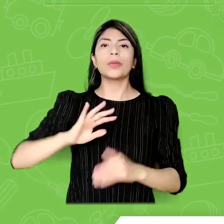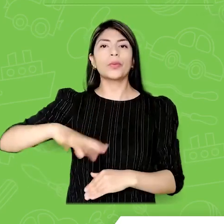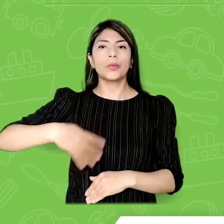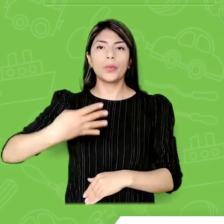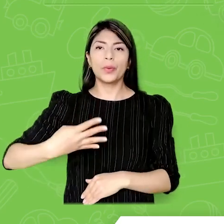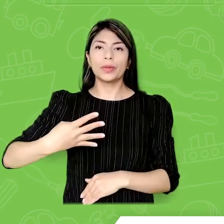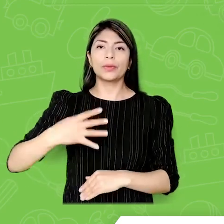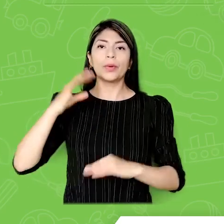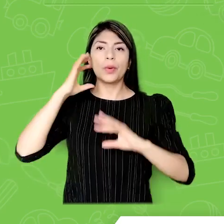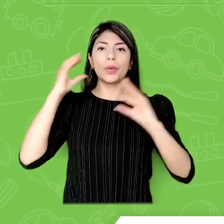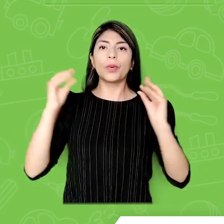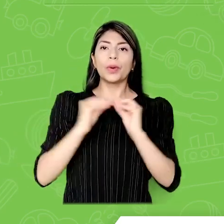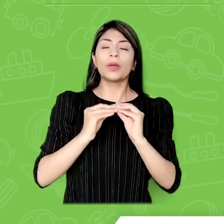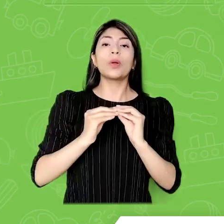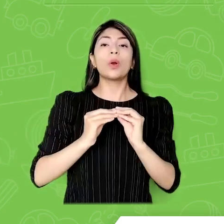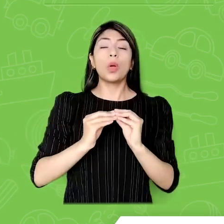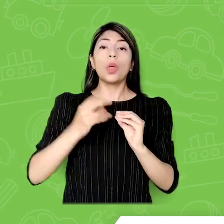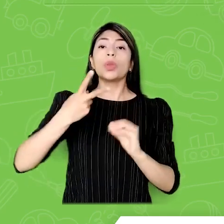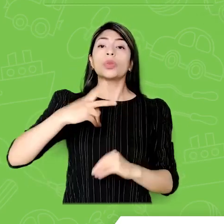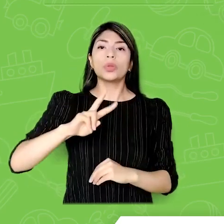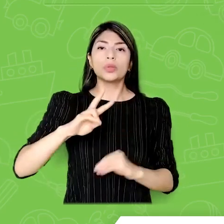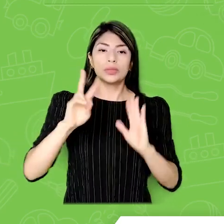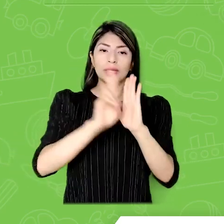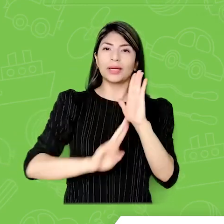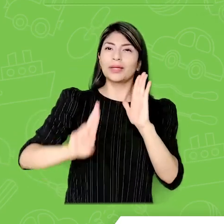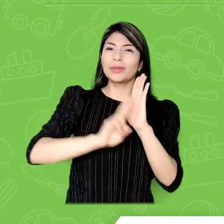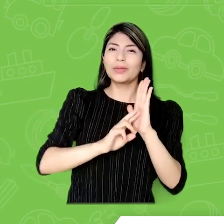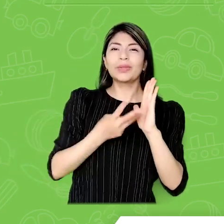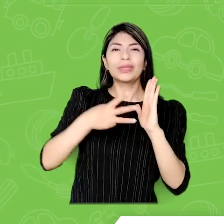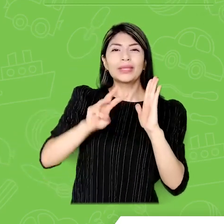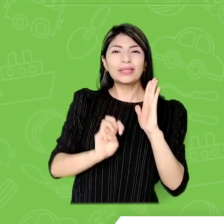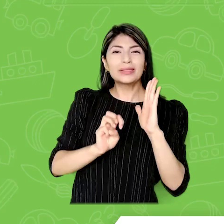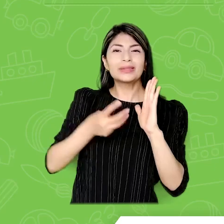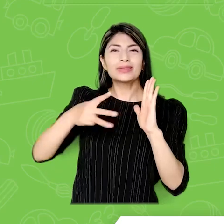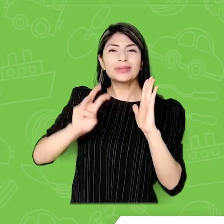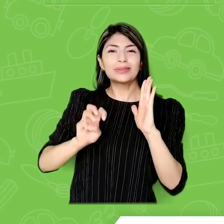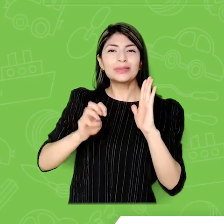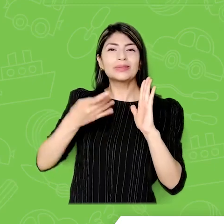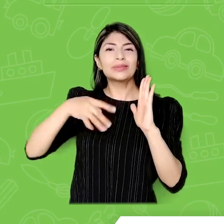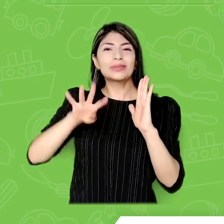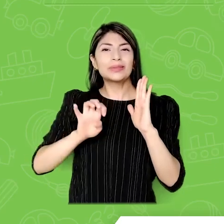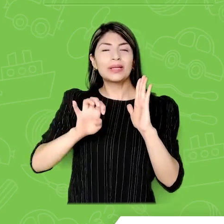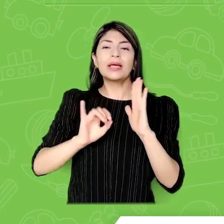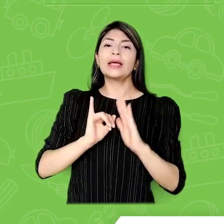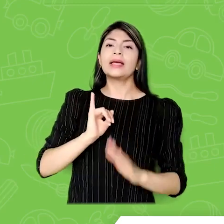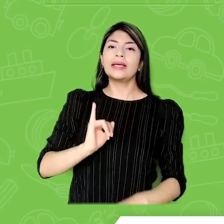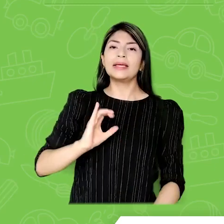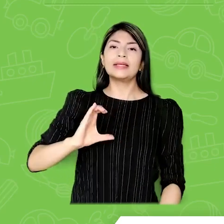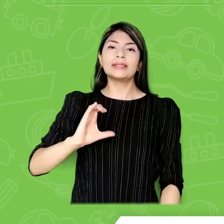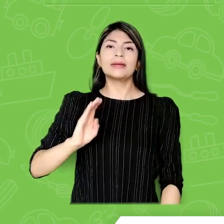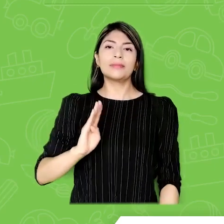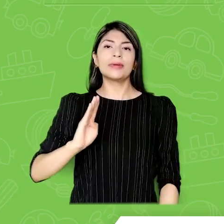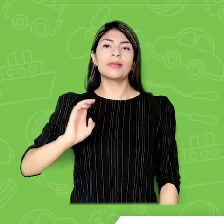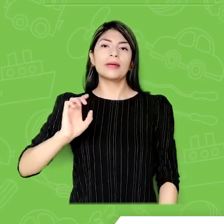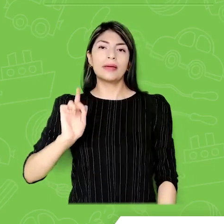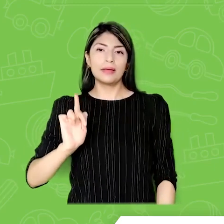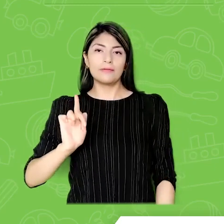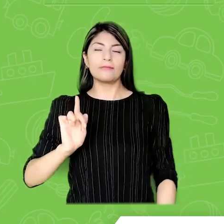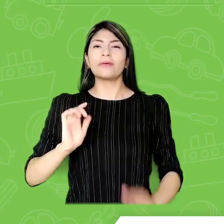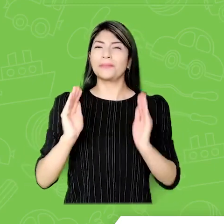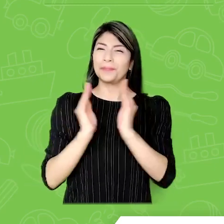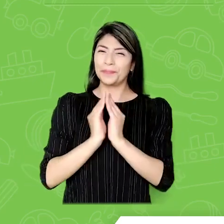de 2019 del ICBF, en concordancia con lo establecido en el artículo 45 de la Ley 47